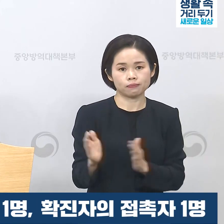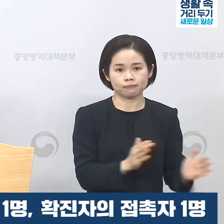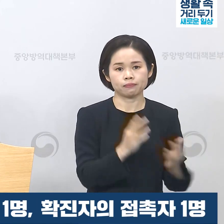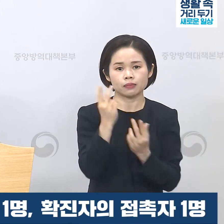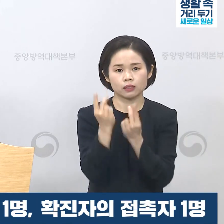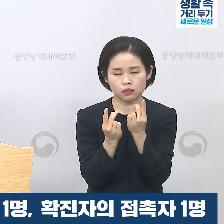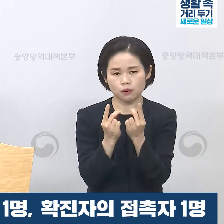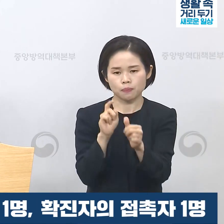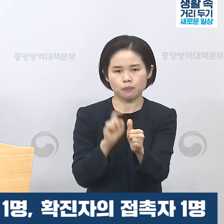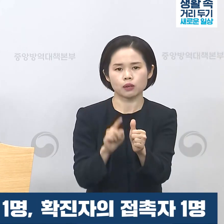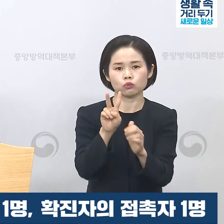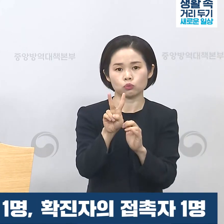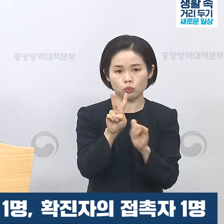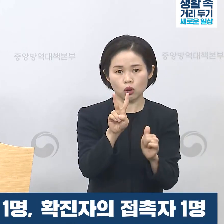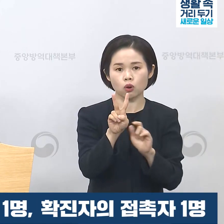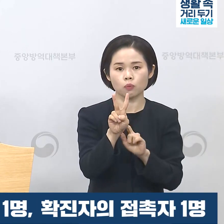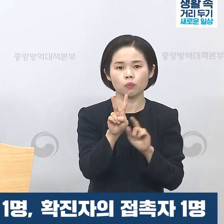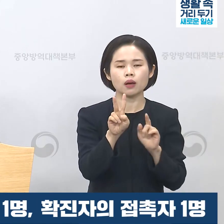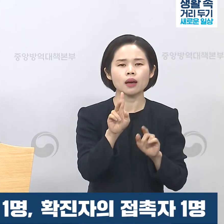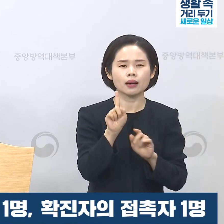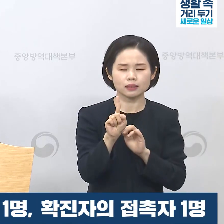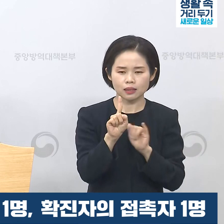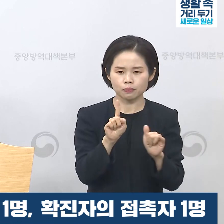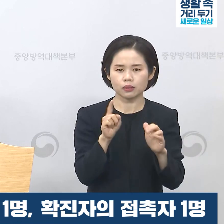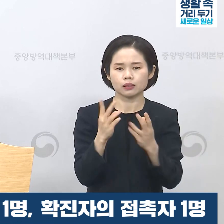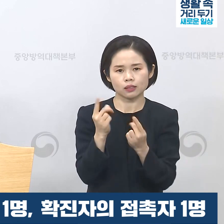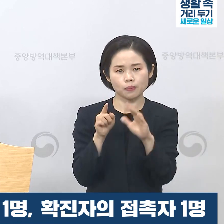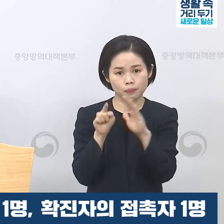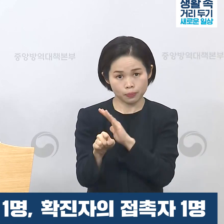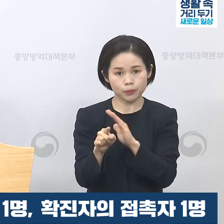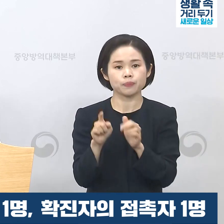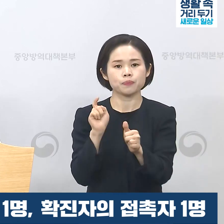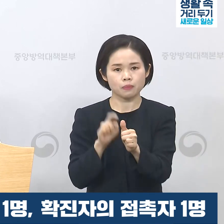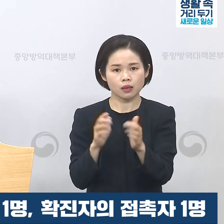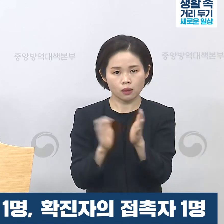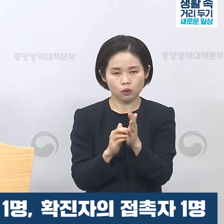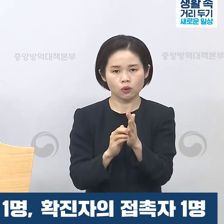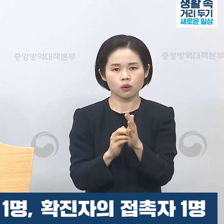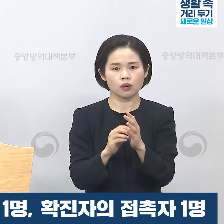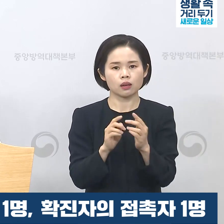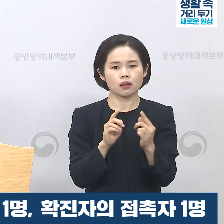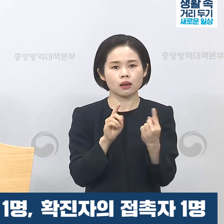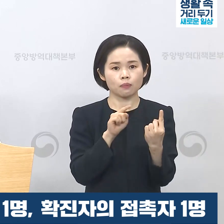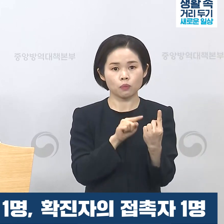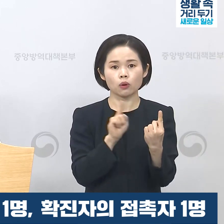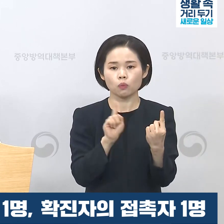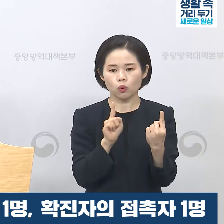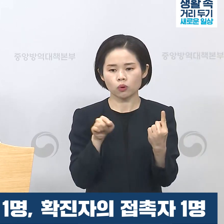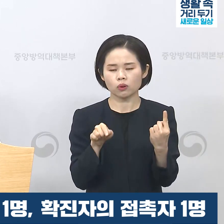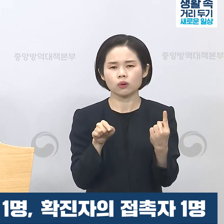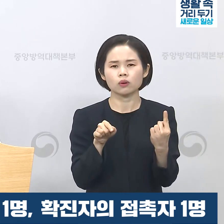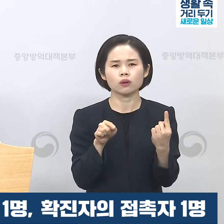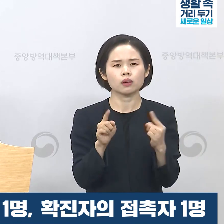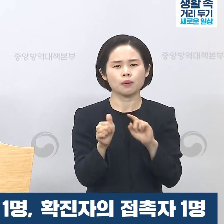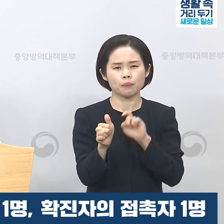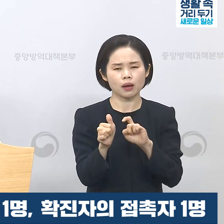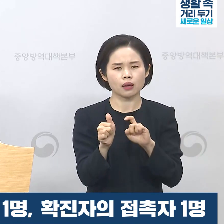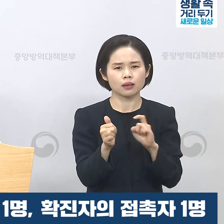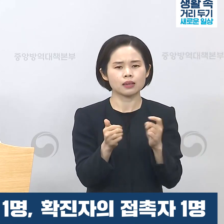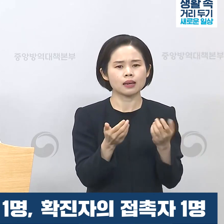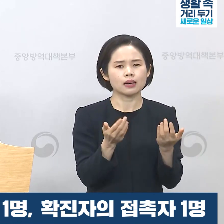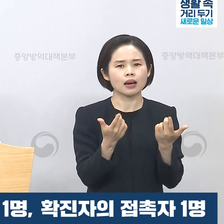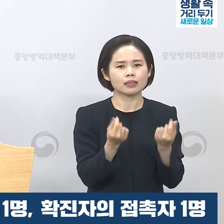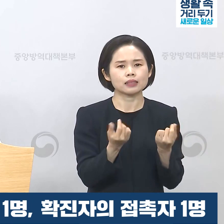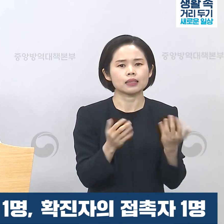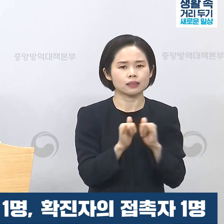2명 중에 1명은 클럽을 방문하여 감염된 사람이고 1명은 이 확진자의 직장 동료로서